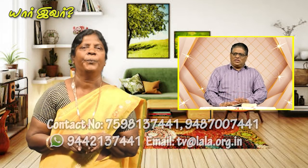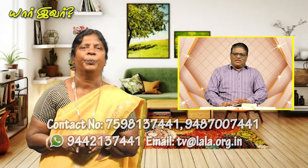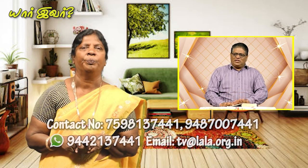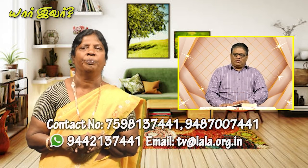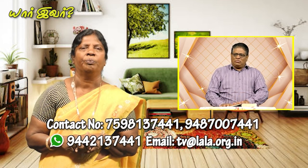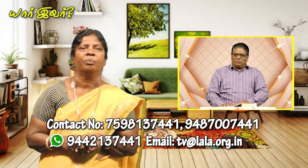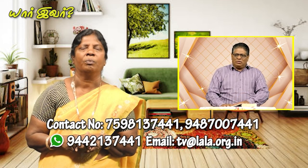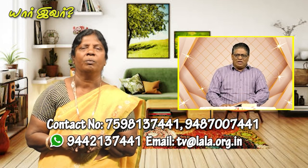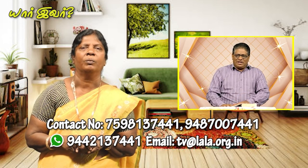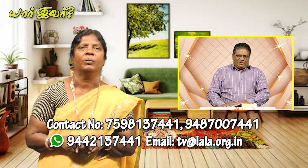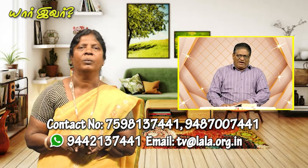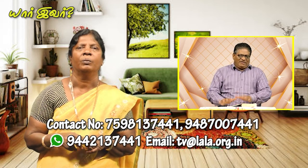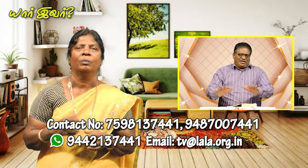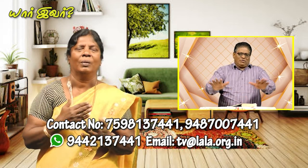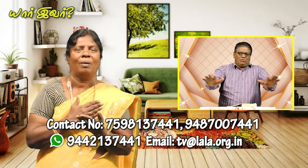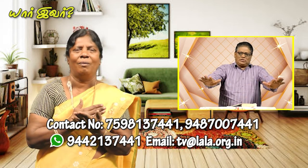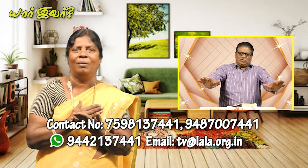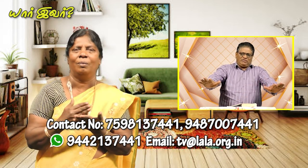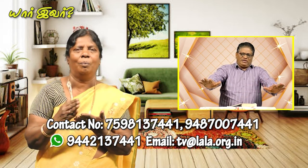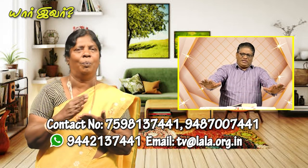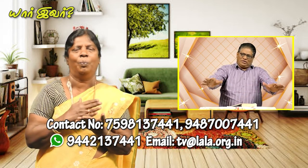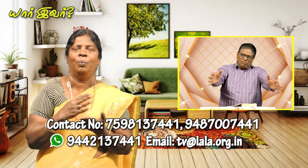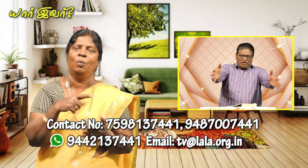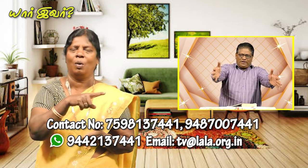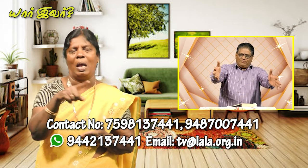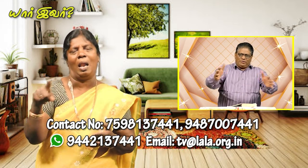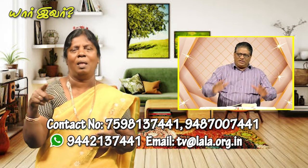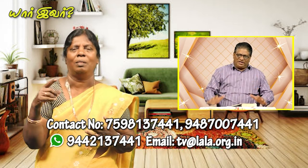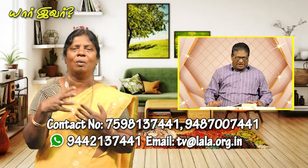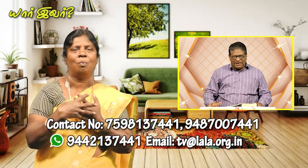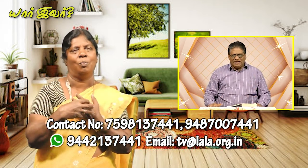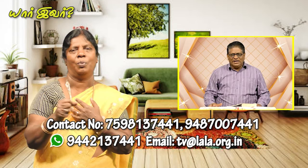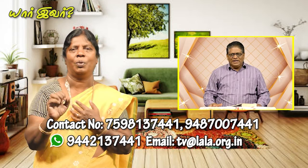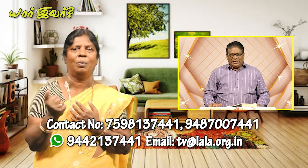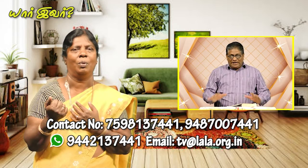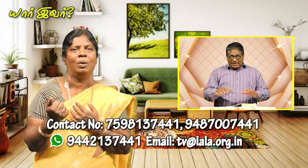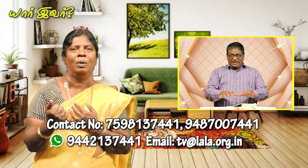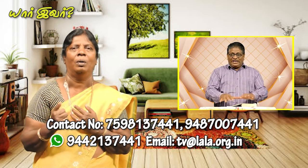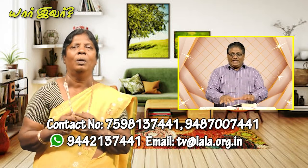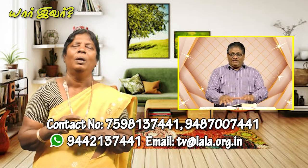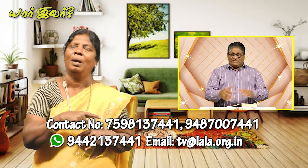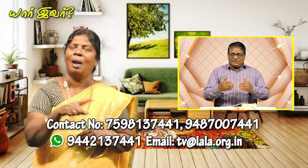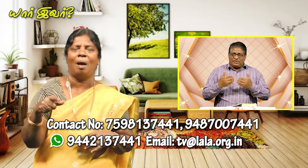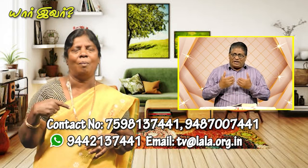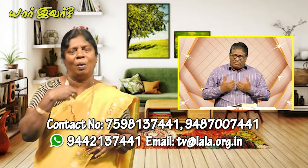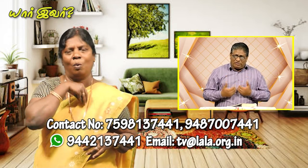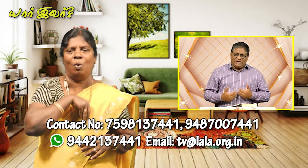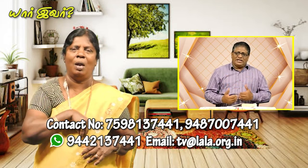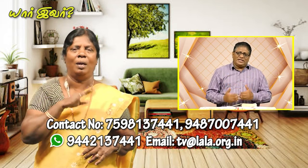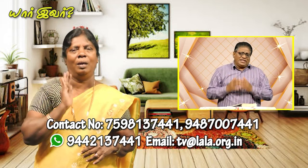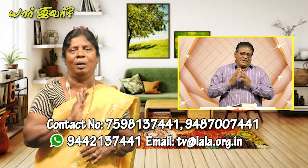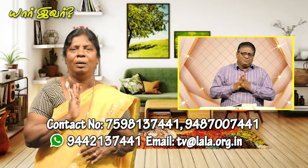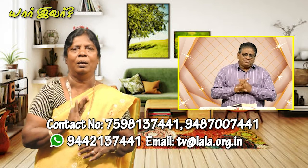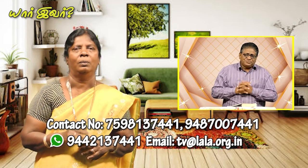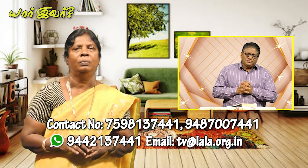நான் சொன்னது எதுக்கும் இப்ப நான் விளக்கம் உங்களுக்கு சொல்ல வேண்டியதுல உங்களுக்கே புரியுது இல்ல? ஏன்னா இதுல நிறைய விஷயம் நமக்குள்ளே இருக்குதே.